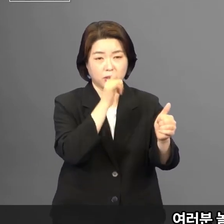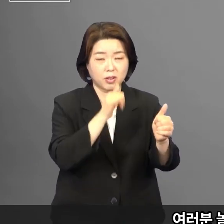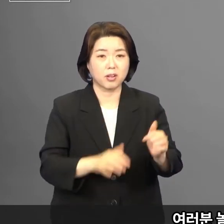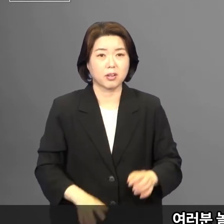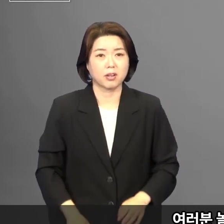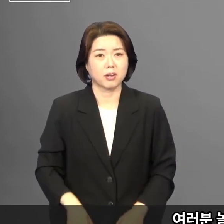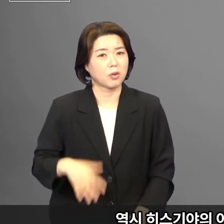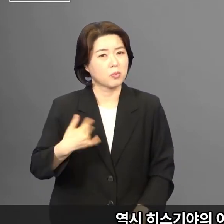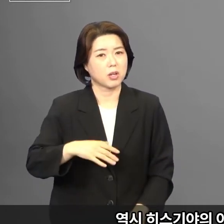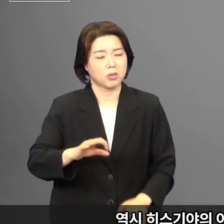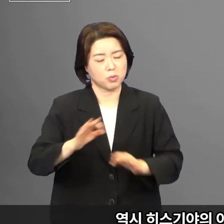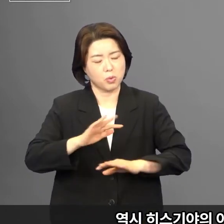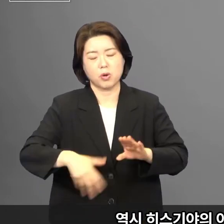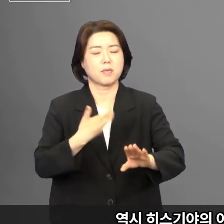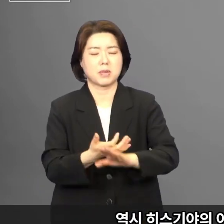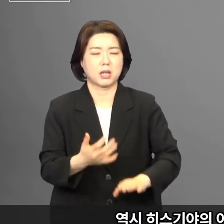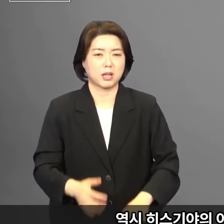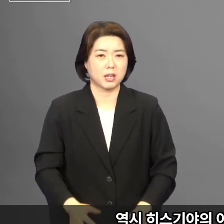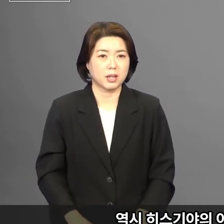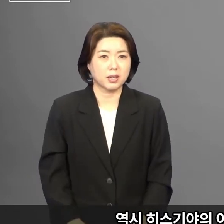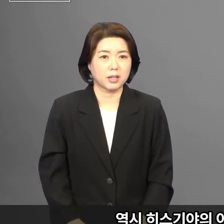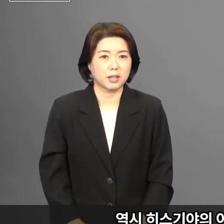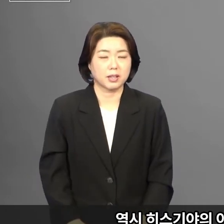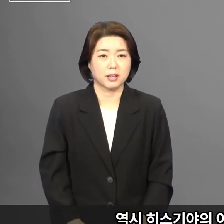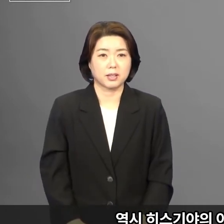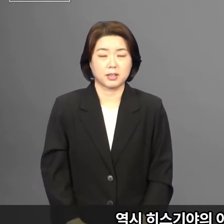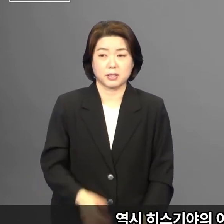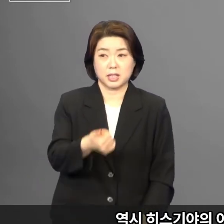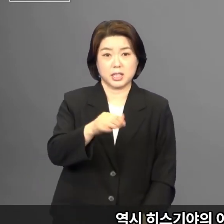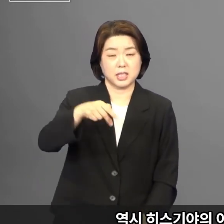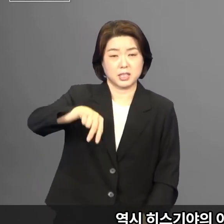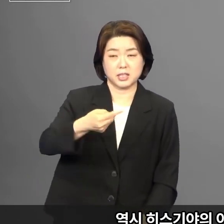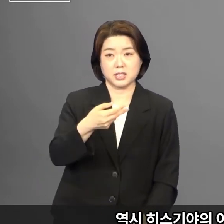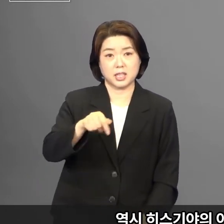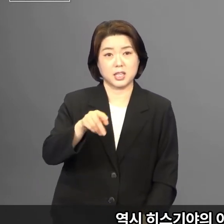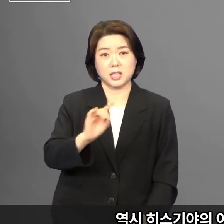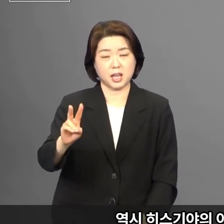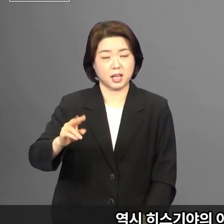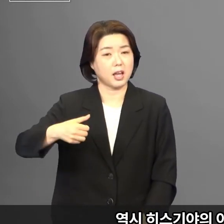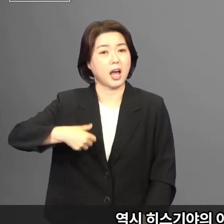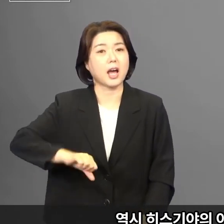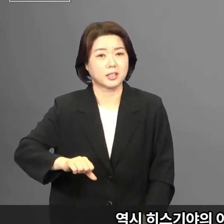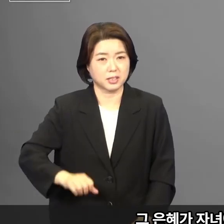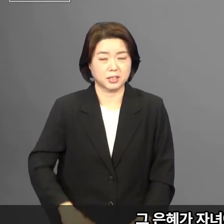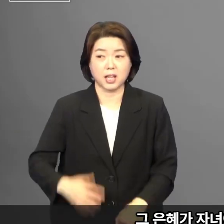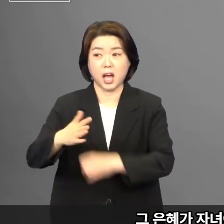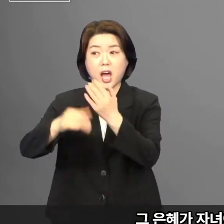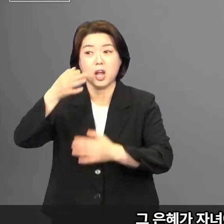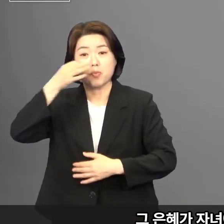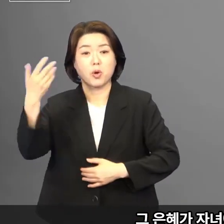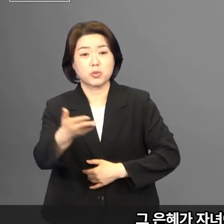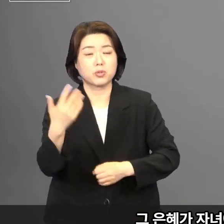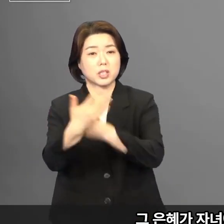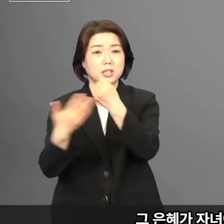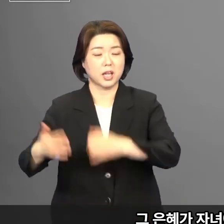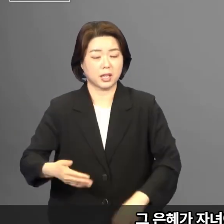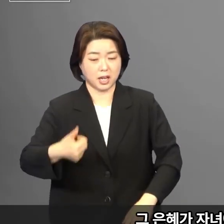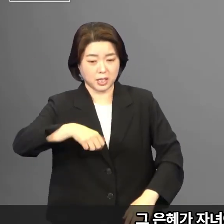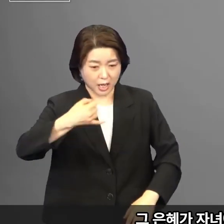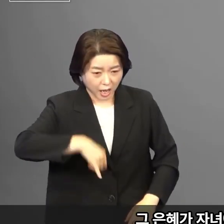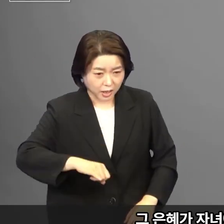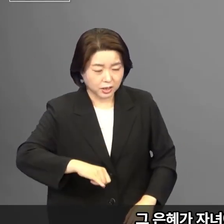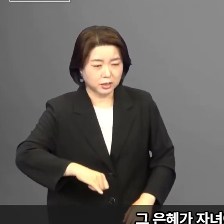여러분, 놀라운 반전이죠. 역시 히스기야의 아들, 하나님 보여주신 그 은혜가